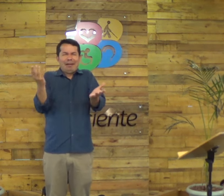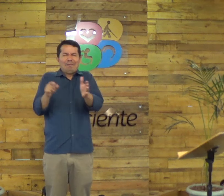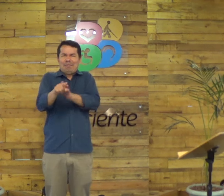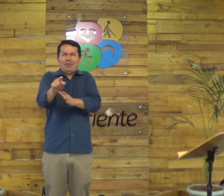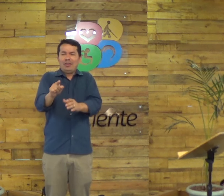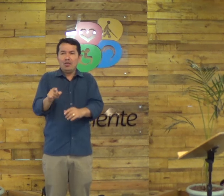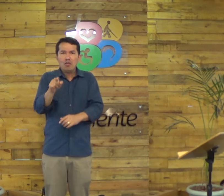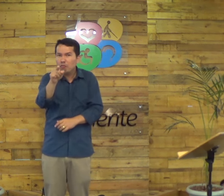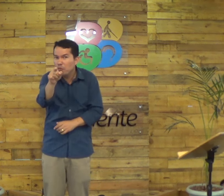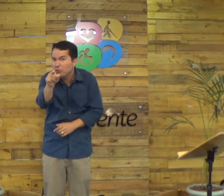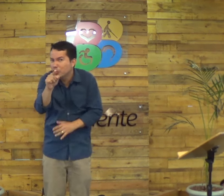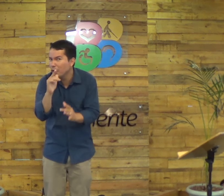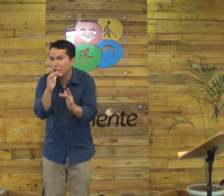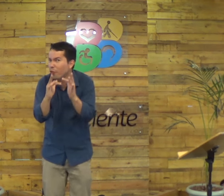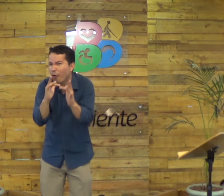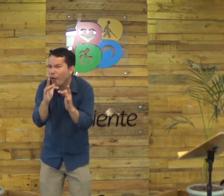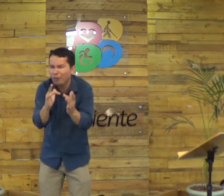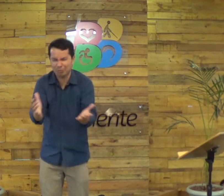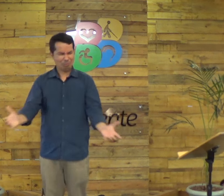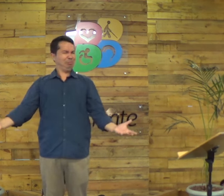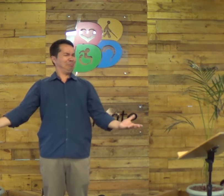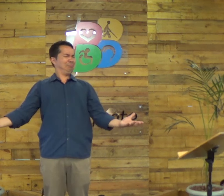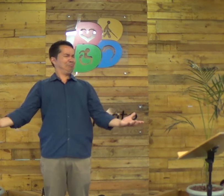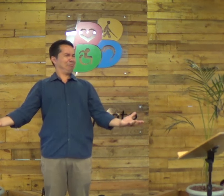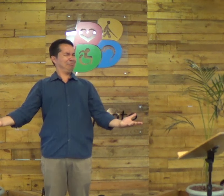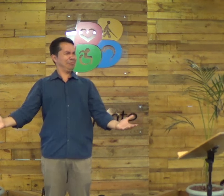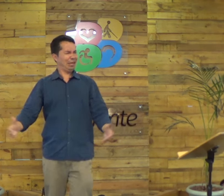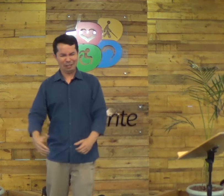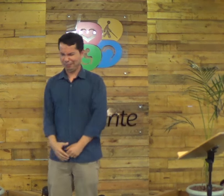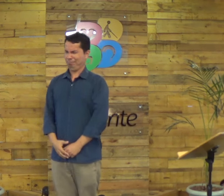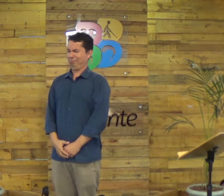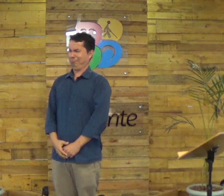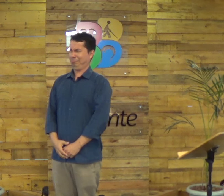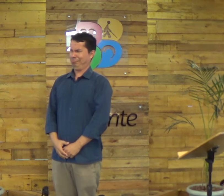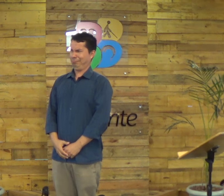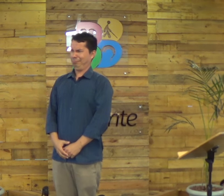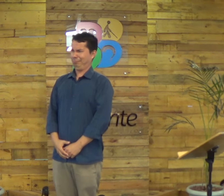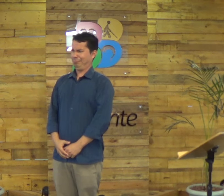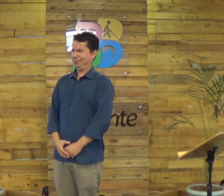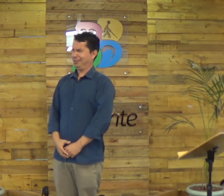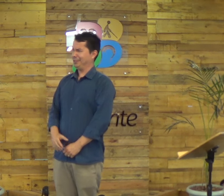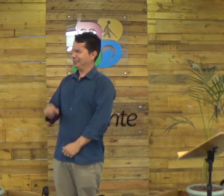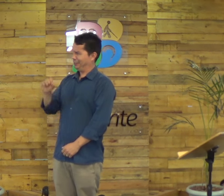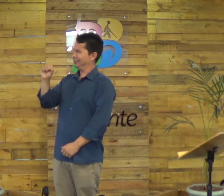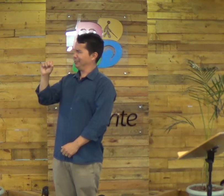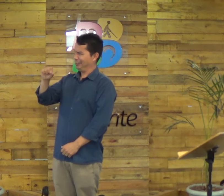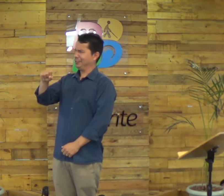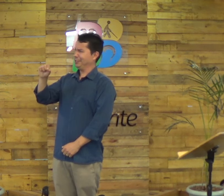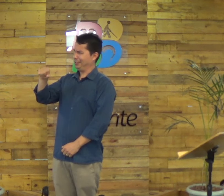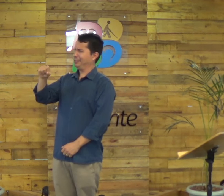essa, né, a primeira pergunta foi, você está oigo? Que pergunta? Olhei, sei,